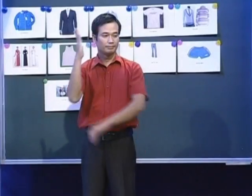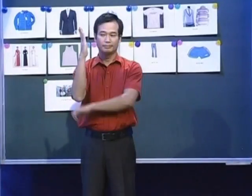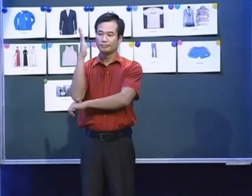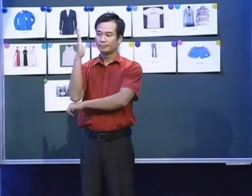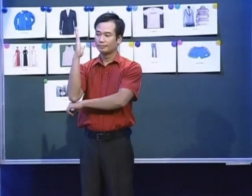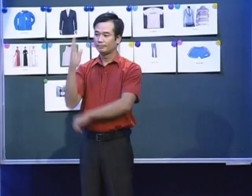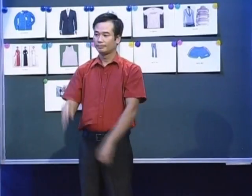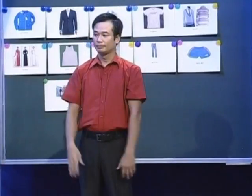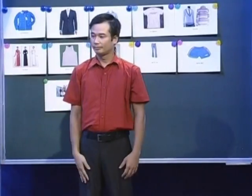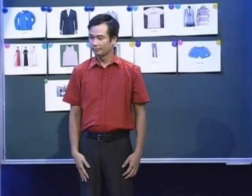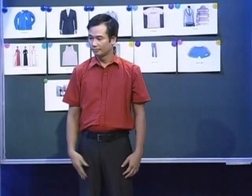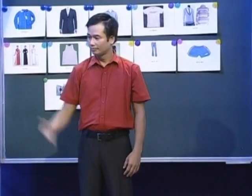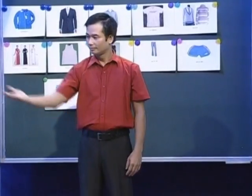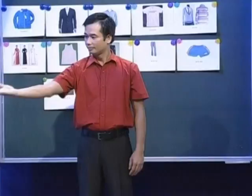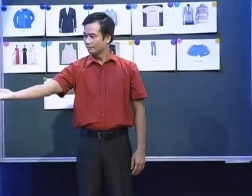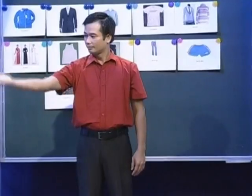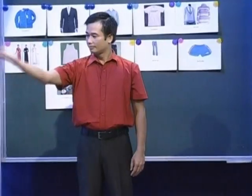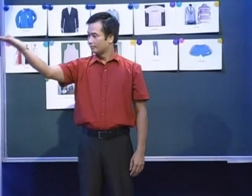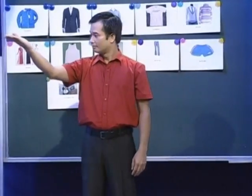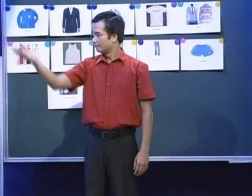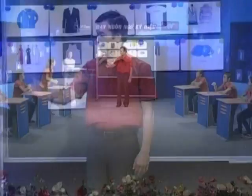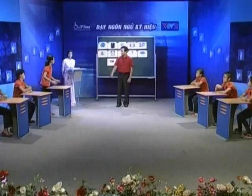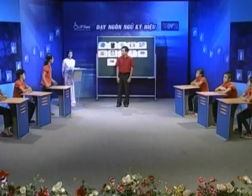Các em có nhớ vừa rồi chúng ta đã học những ký hiệu nào nhỉ?